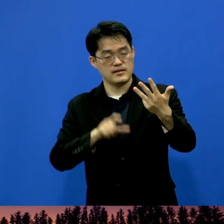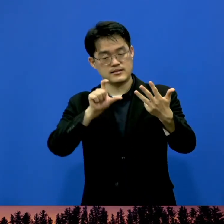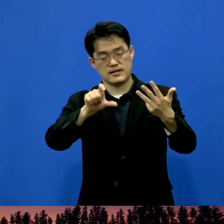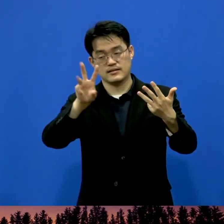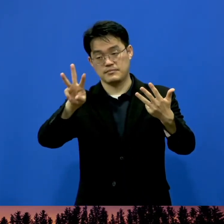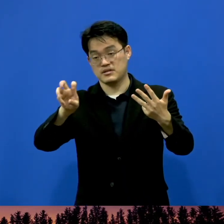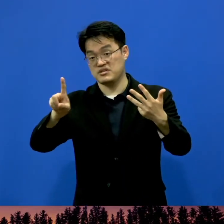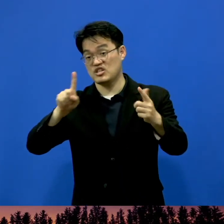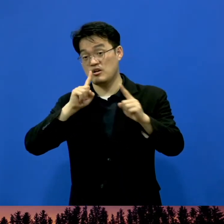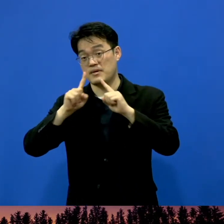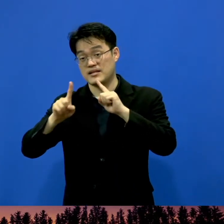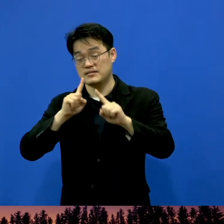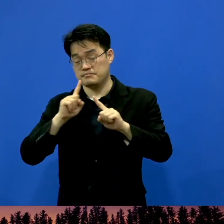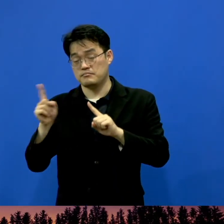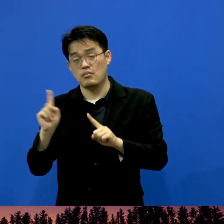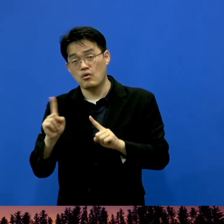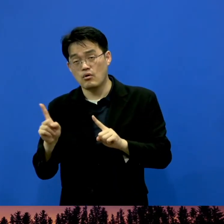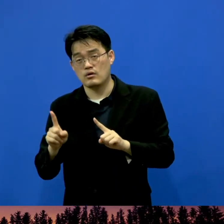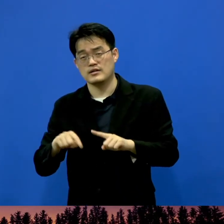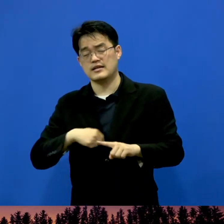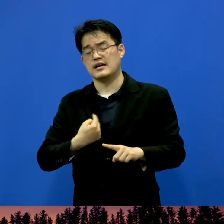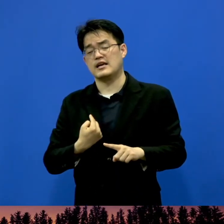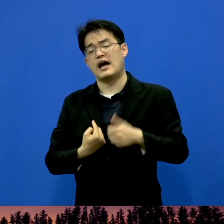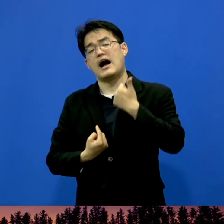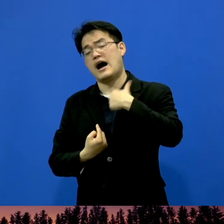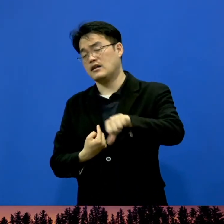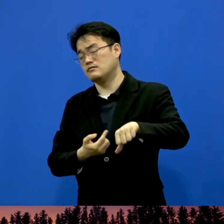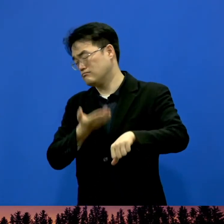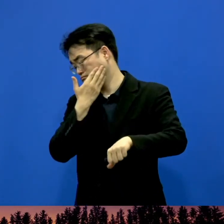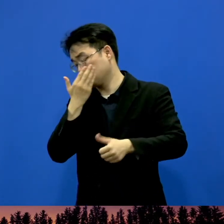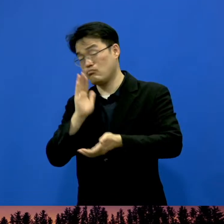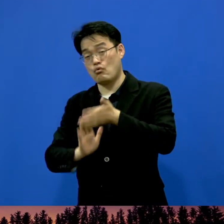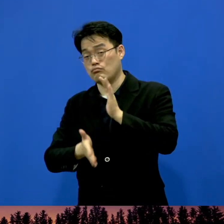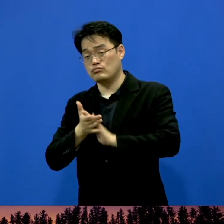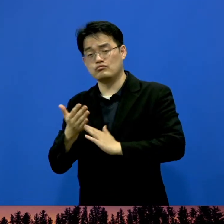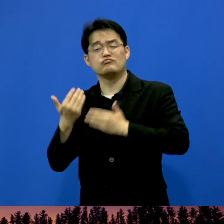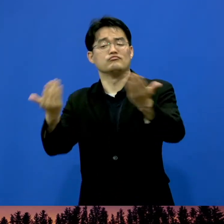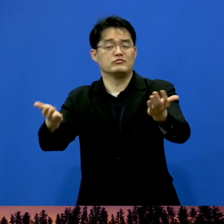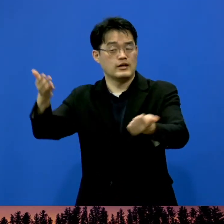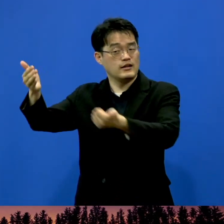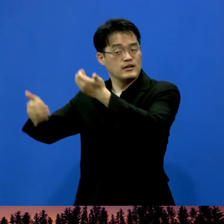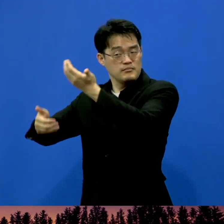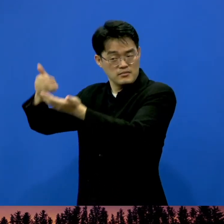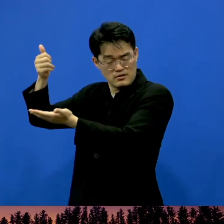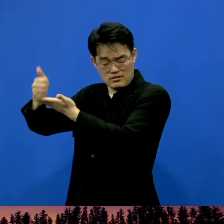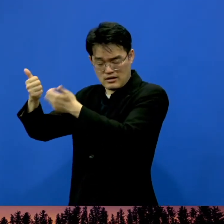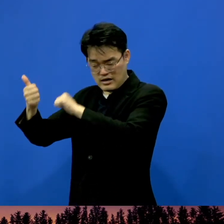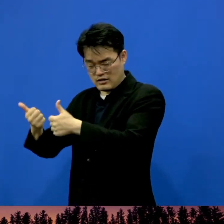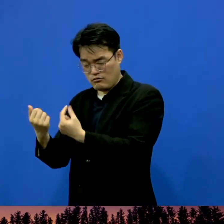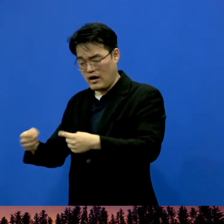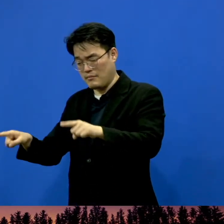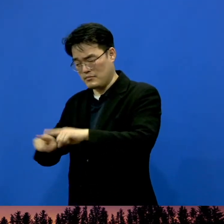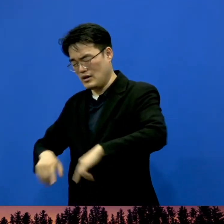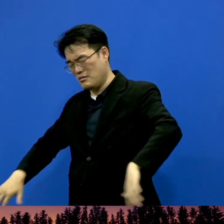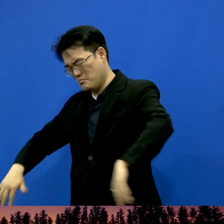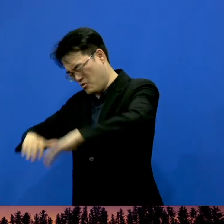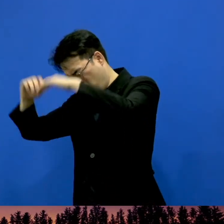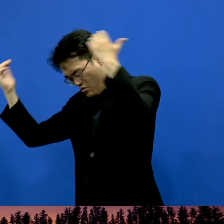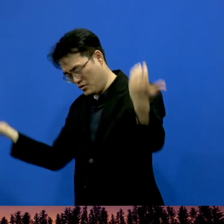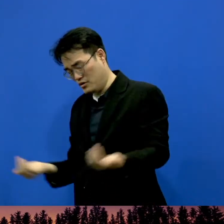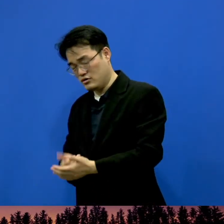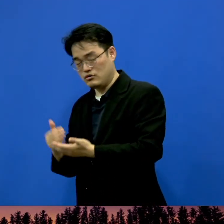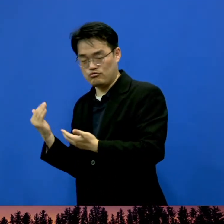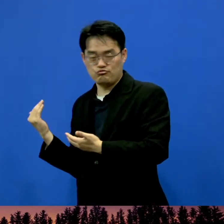말씀이죠. 자기 아들을 아끼지 아니하시고 이 모든 사람을 내어주신 이가 어찌 그 아들과 함께 모든 것을 우리에게 주시지